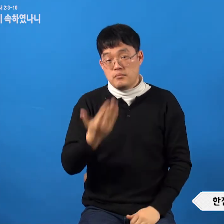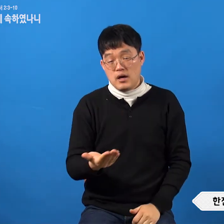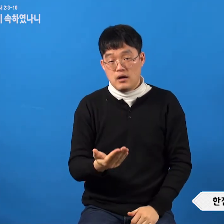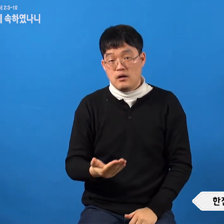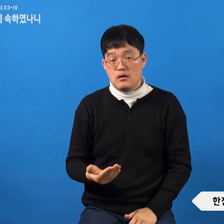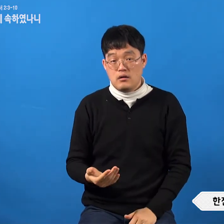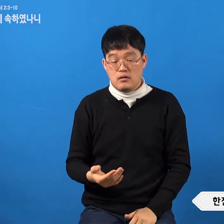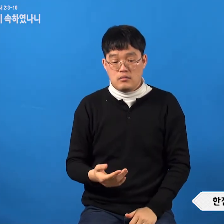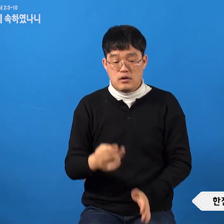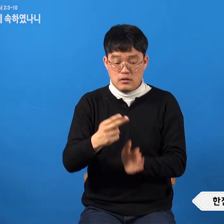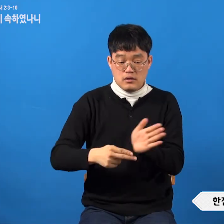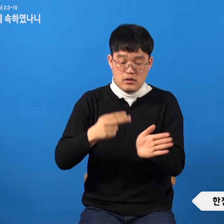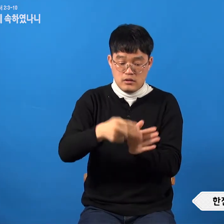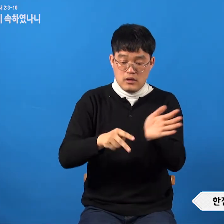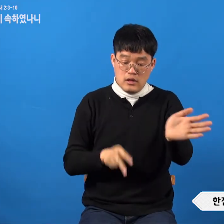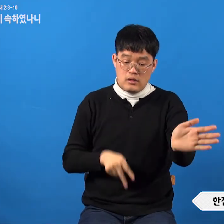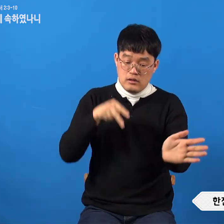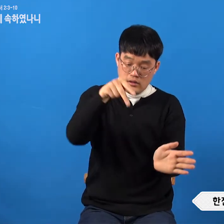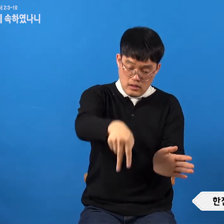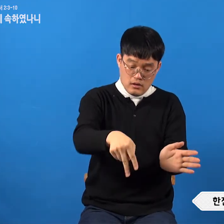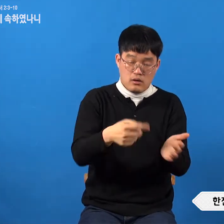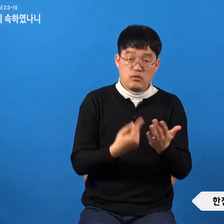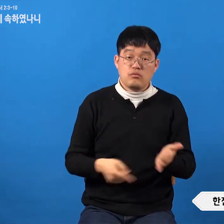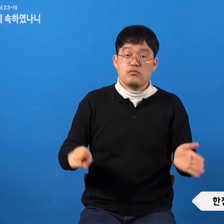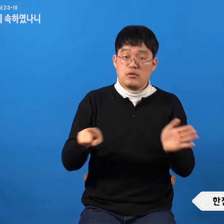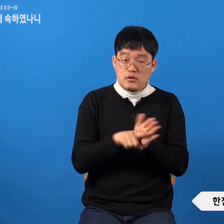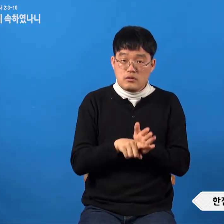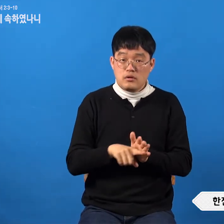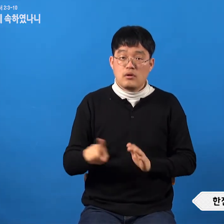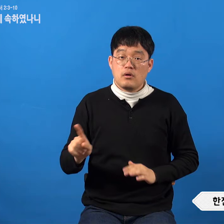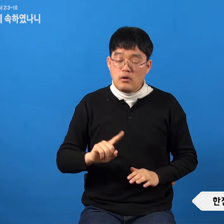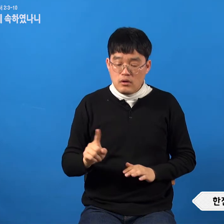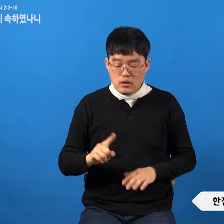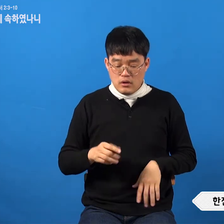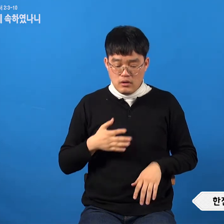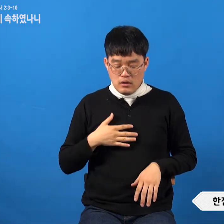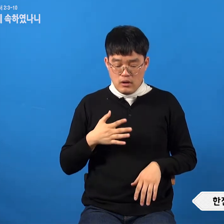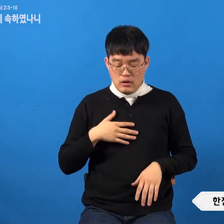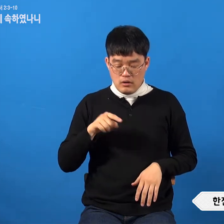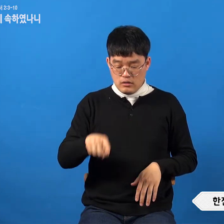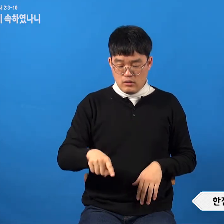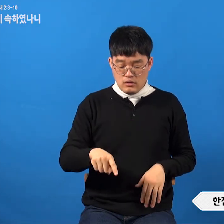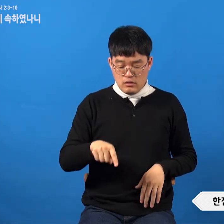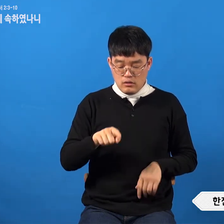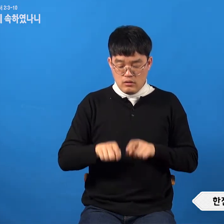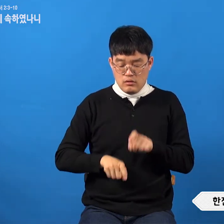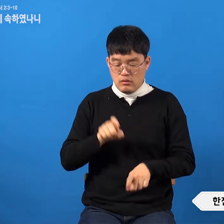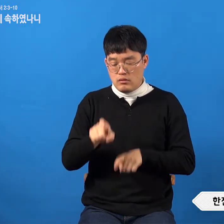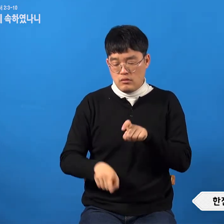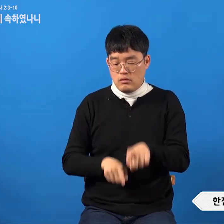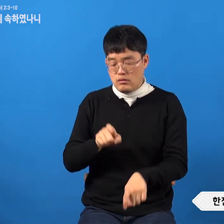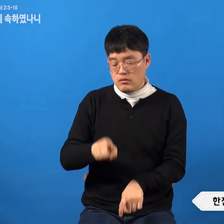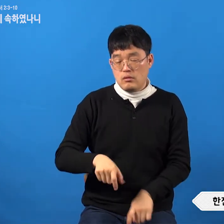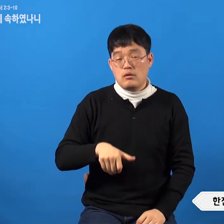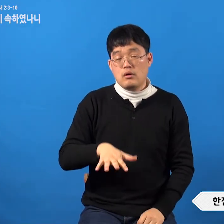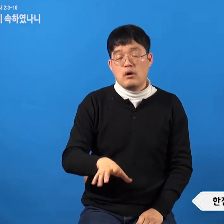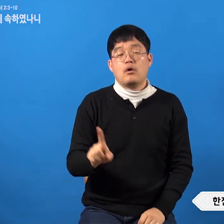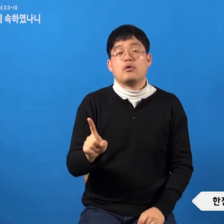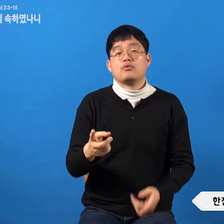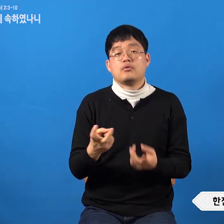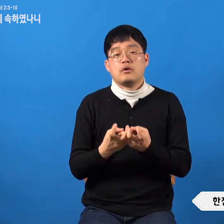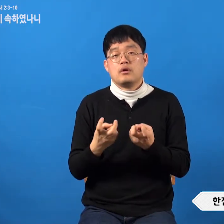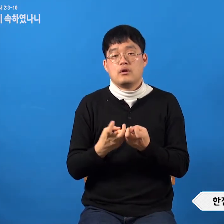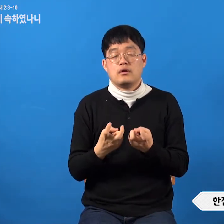기차를 타기 위해서는 플랫폼까지 나와야 되는데 어떻게 나올 수